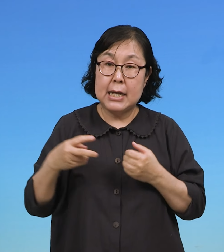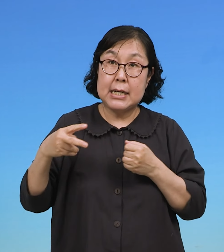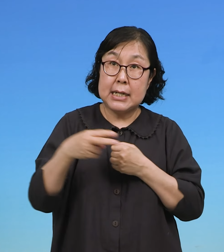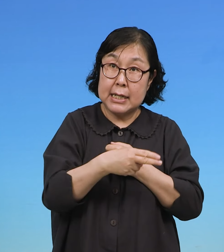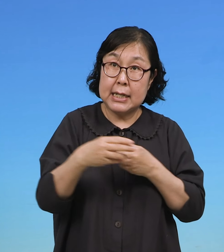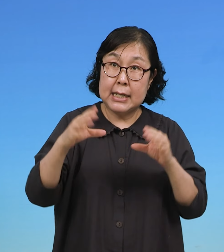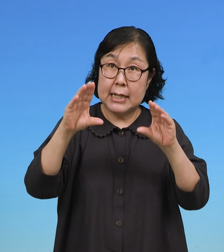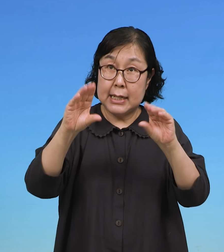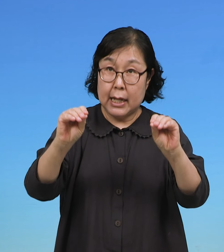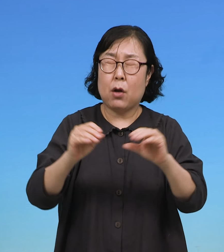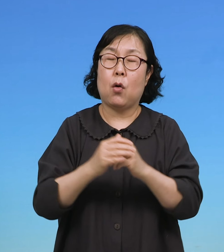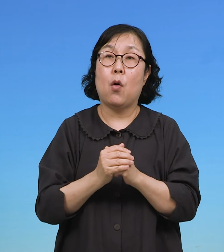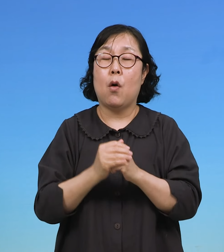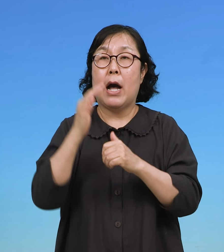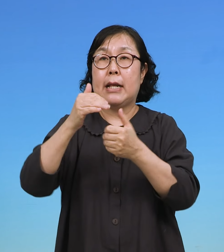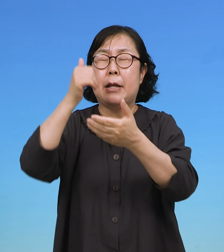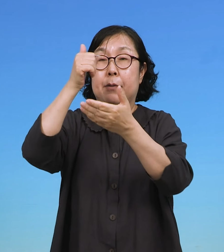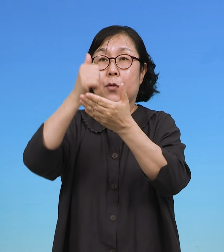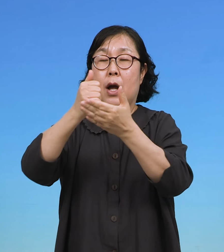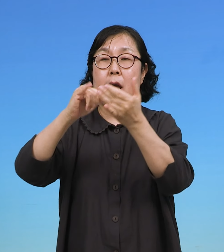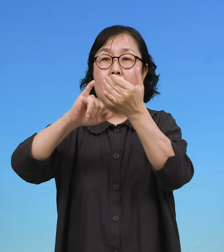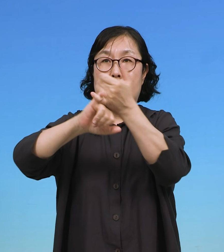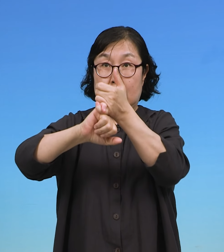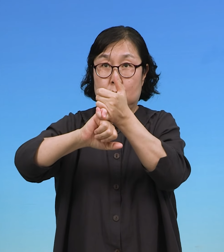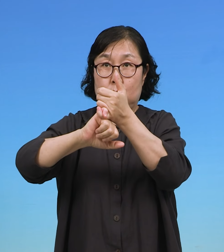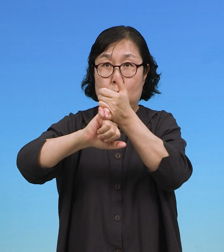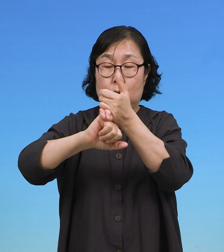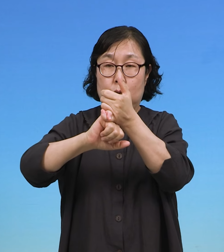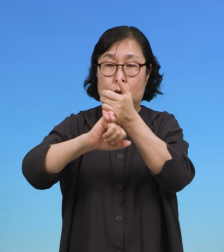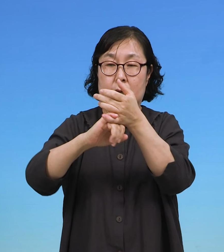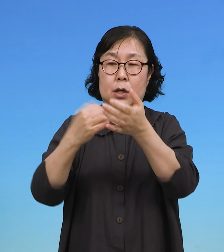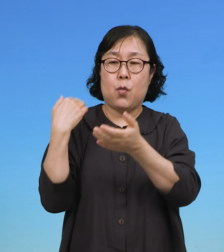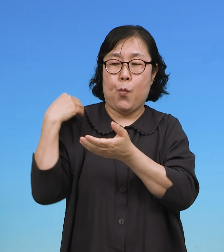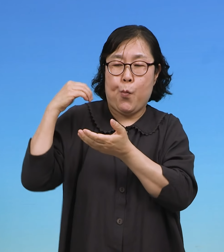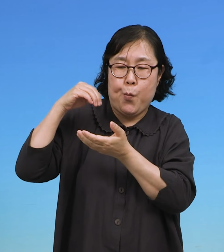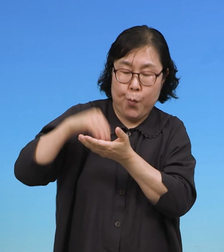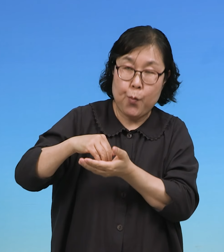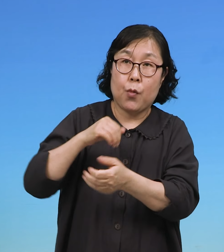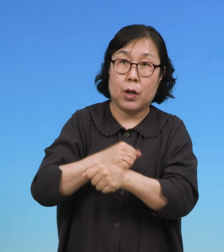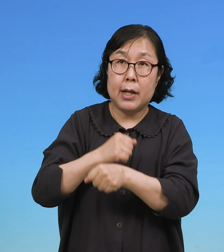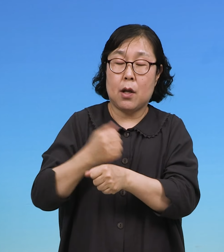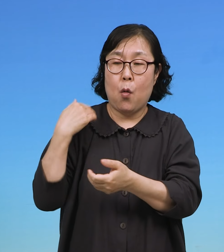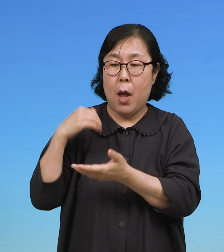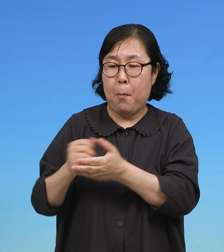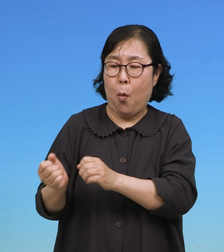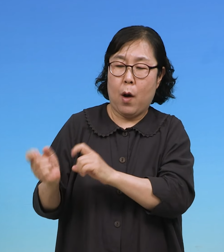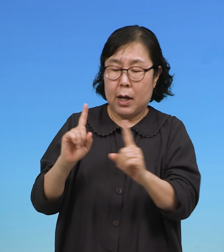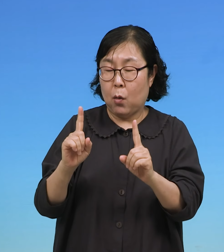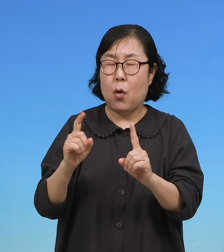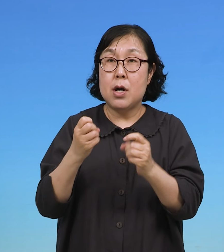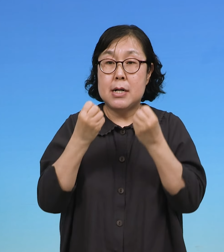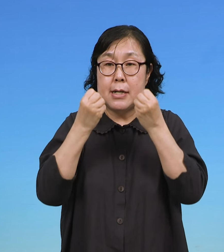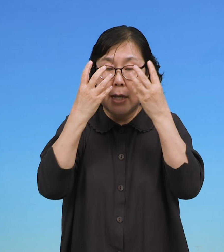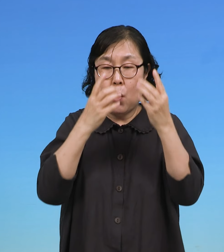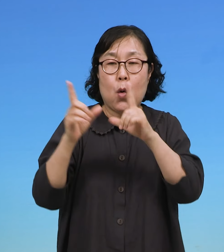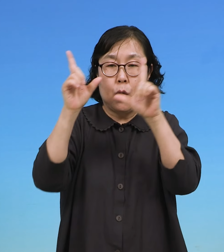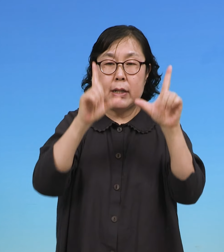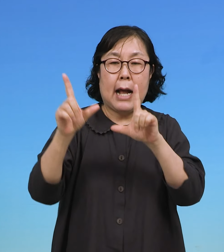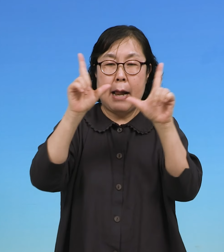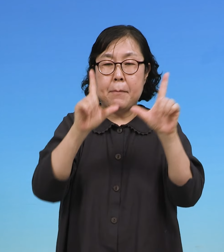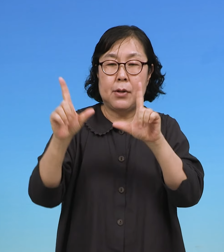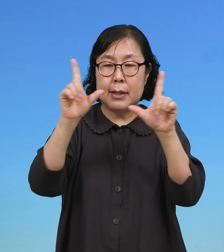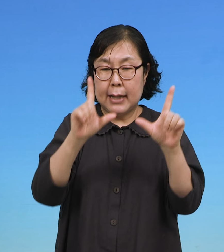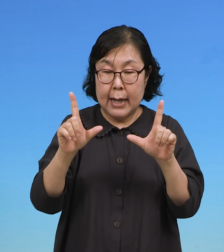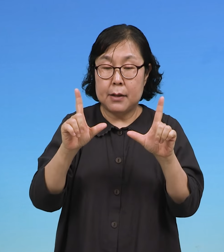세월의 방황을 끝내고 이제 하나님과의 언약 갱신으로 회복을 경험하는 그런 새로운 삶을 사는